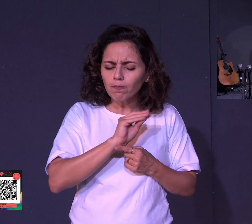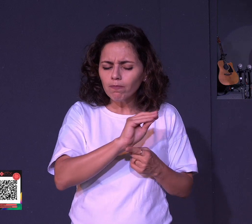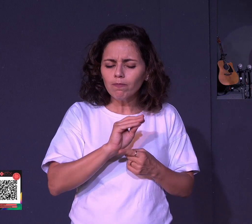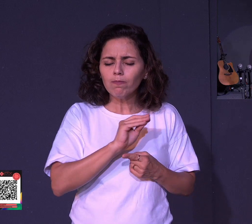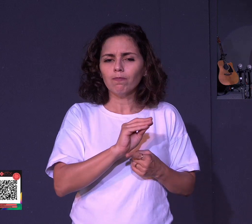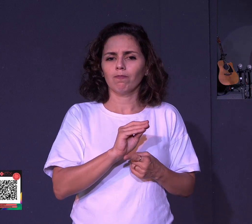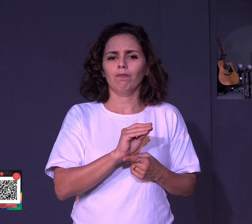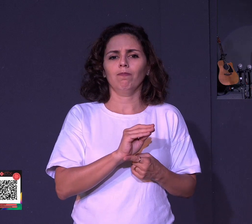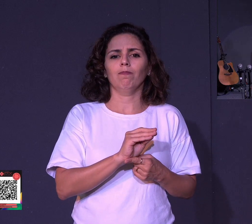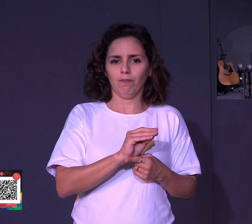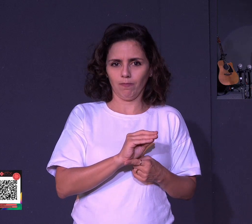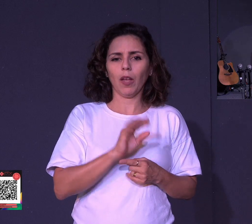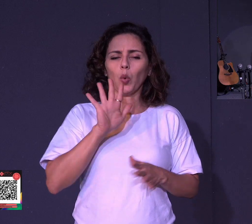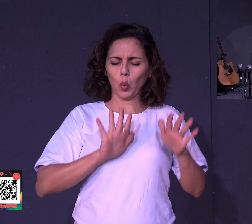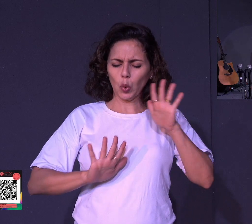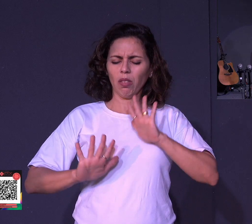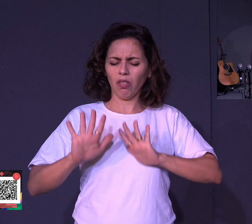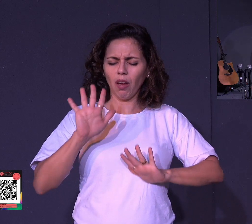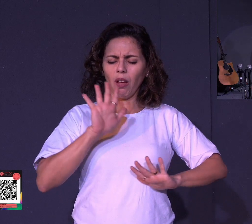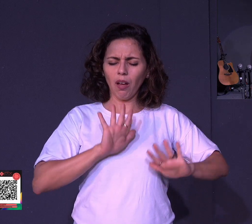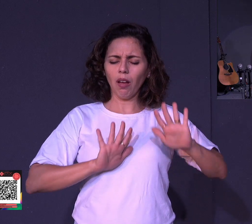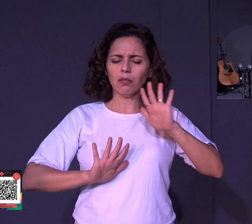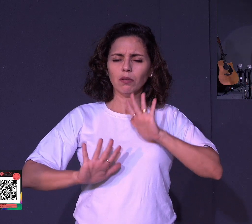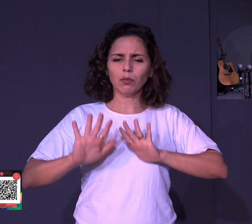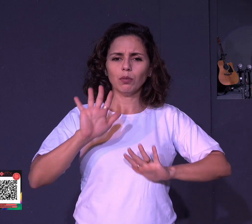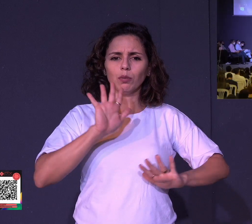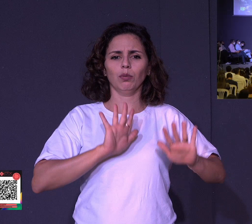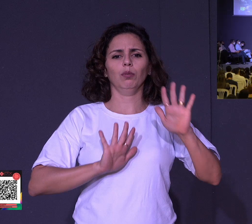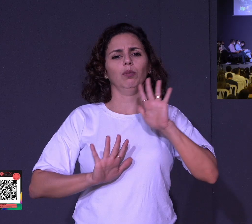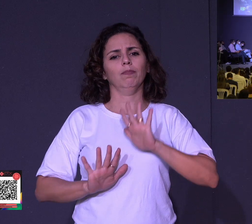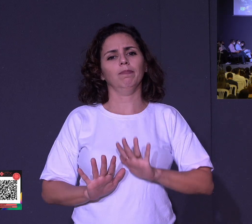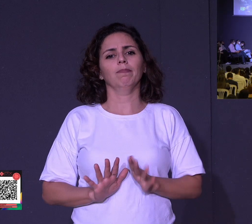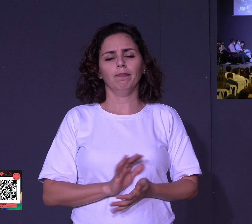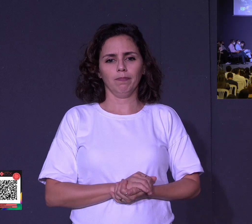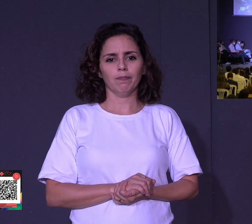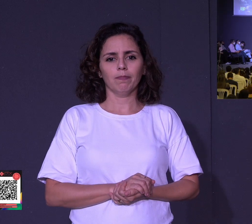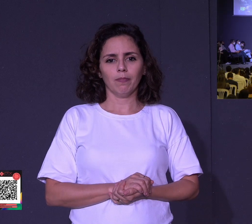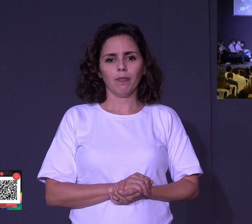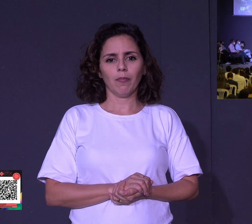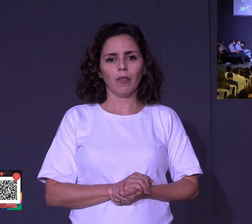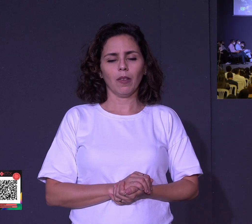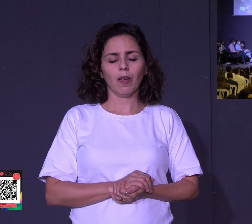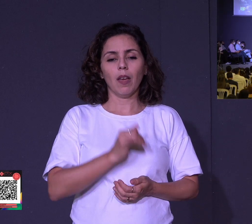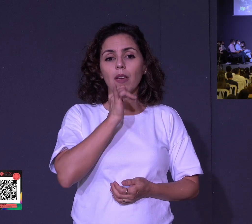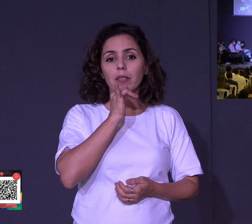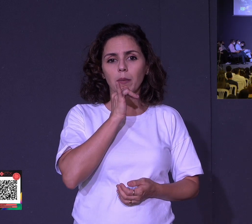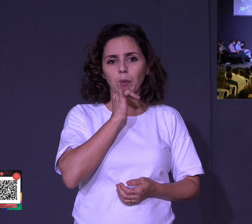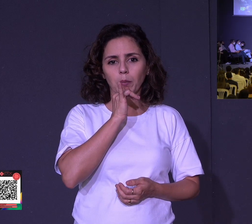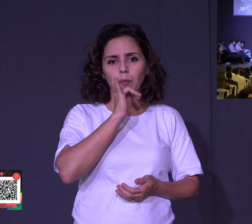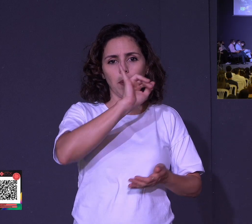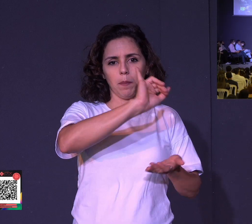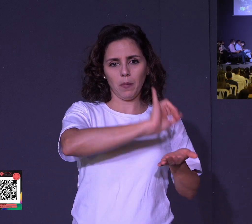Tome todo cuidado. A gente conhece os metais pelo som que eles produzem. E a